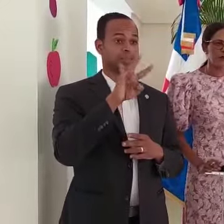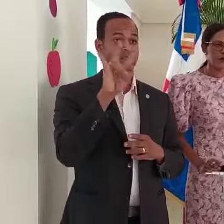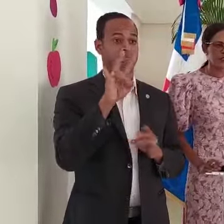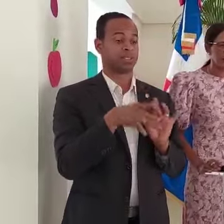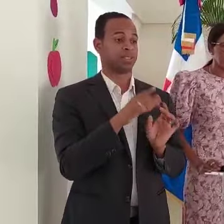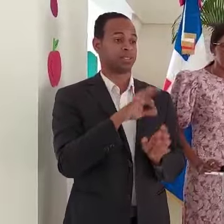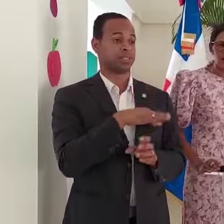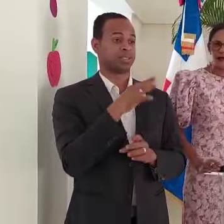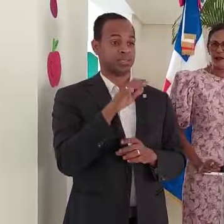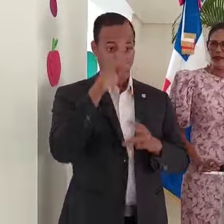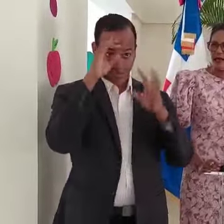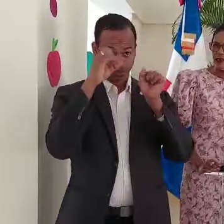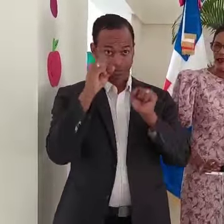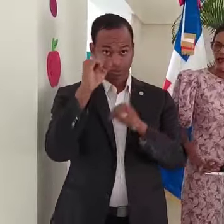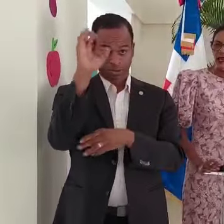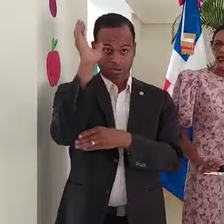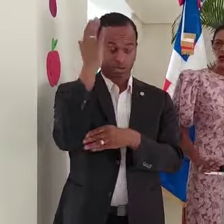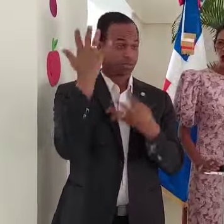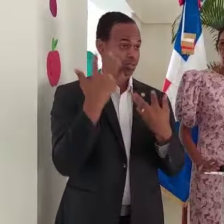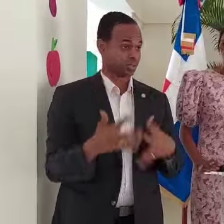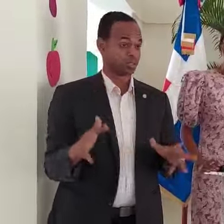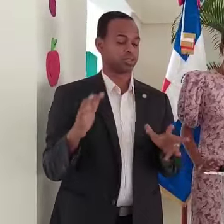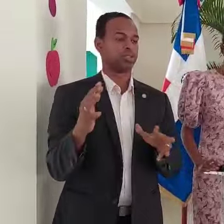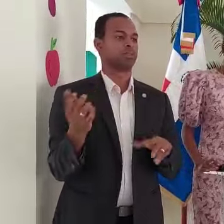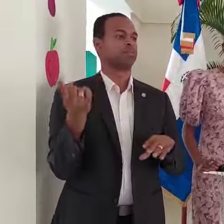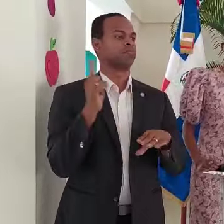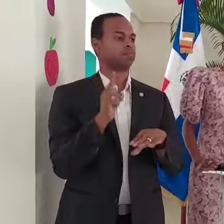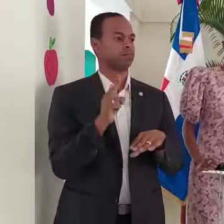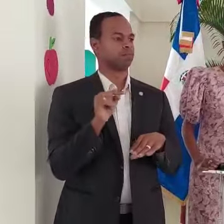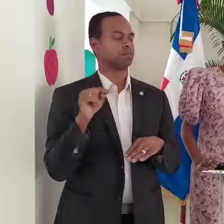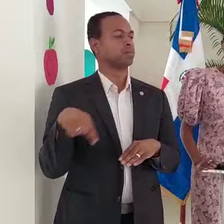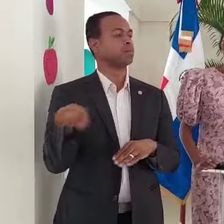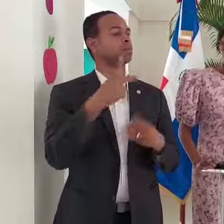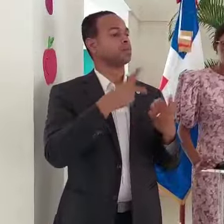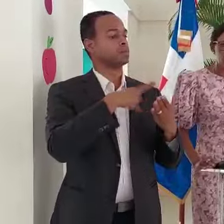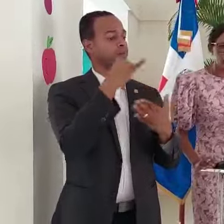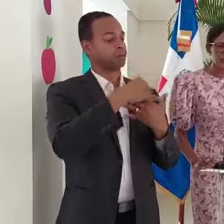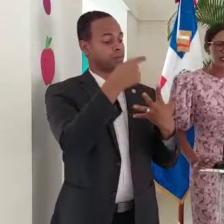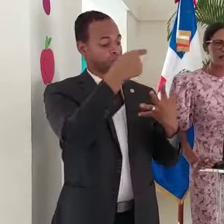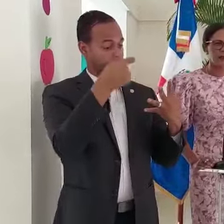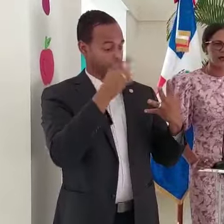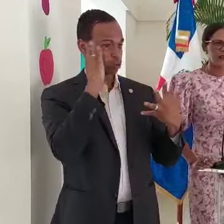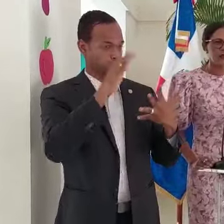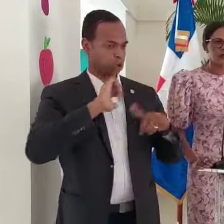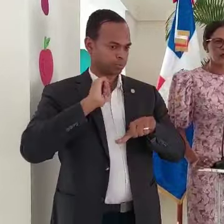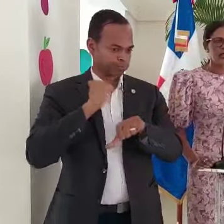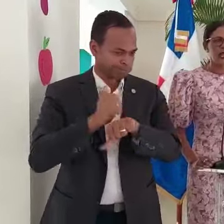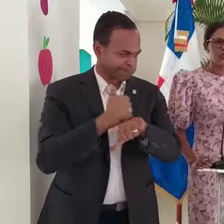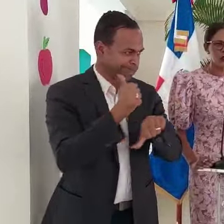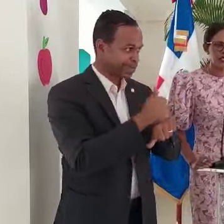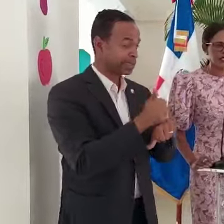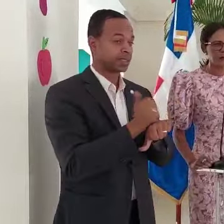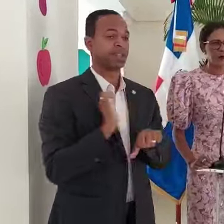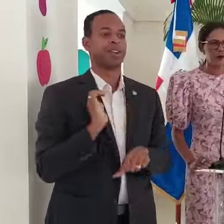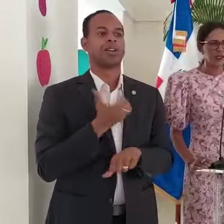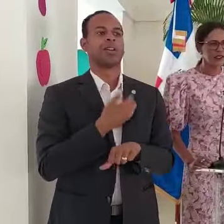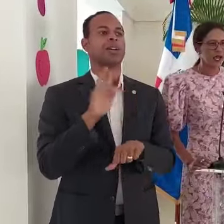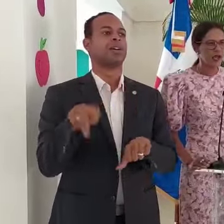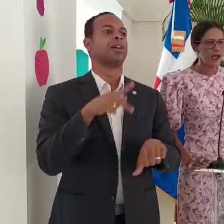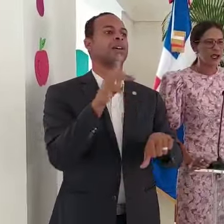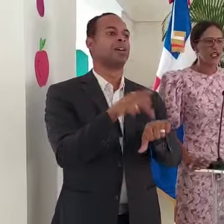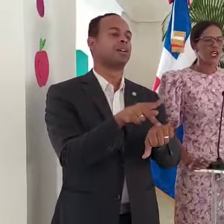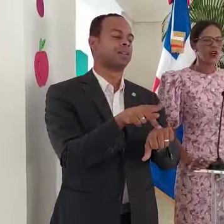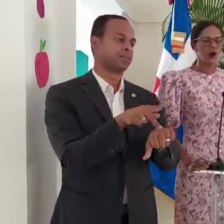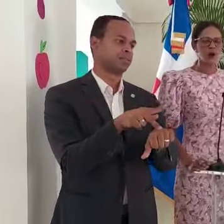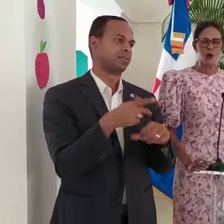febrero, después del discurso del presidente, con los proyectos de obras de impacto en nuestra